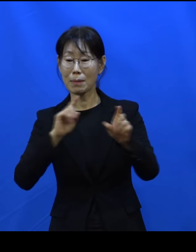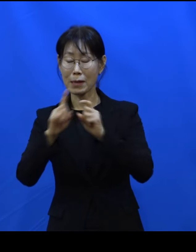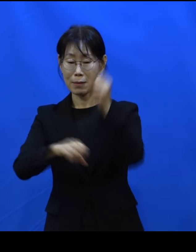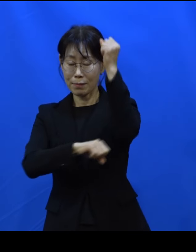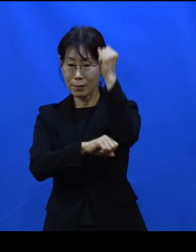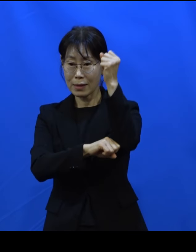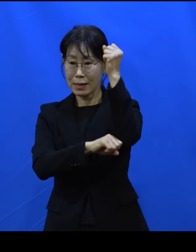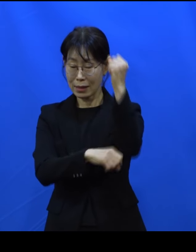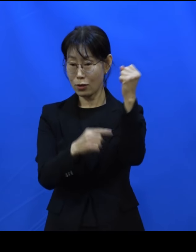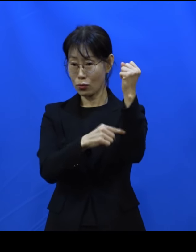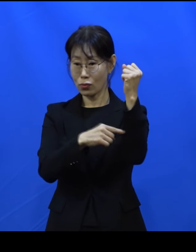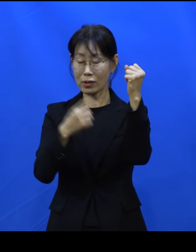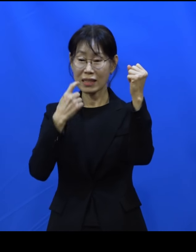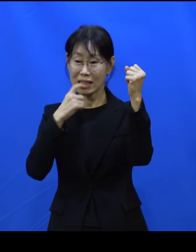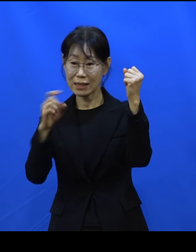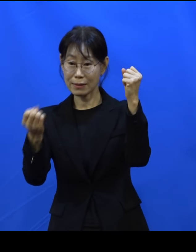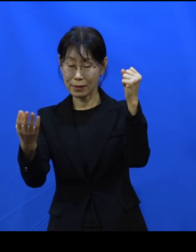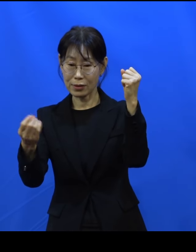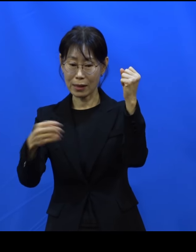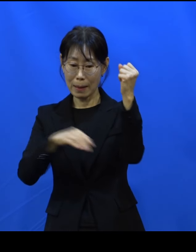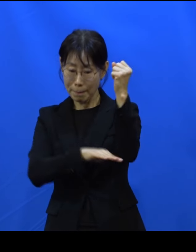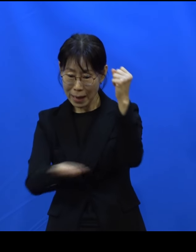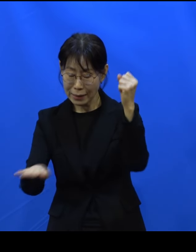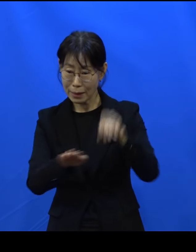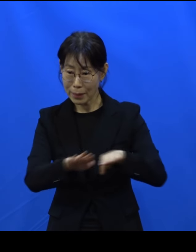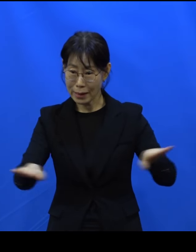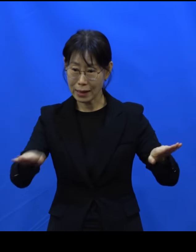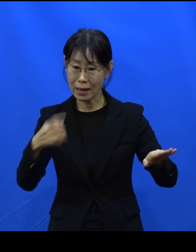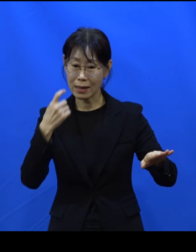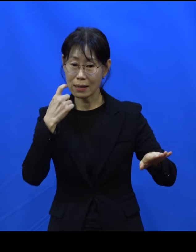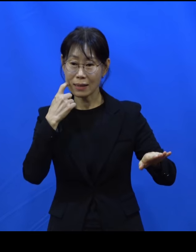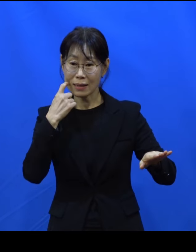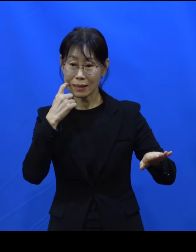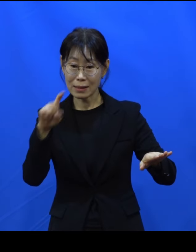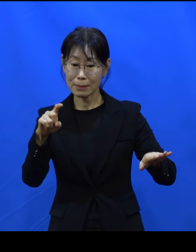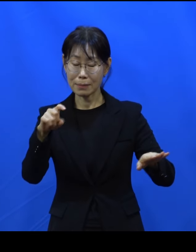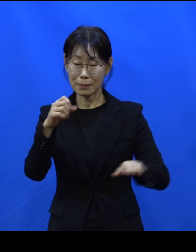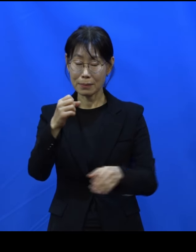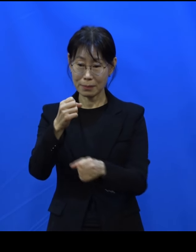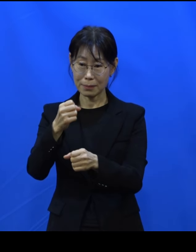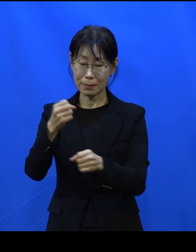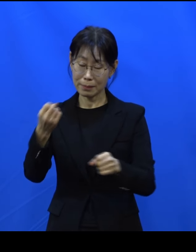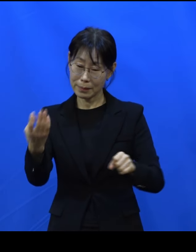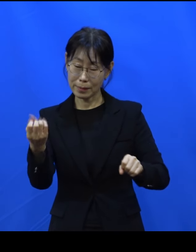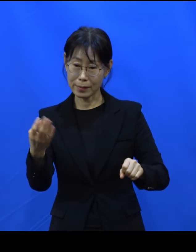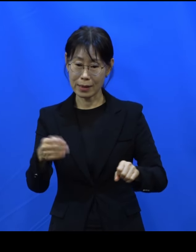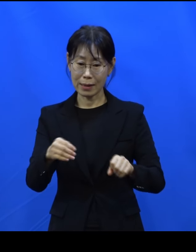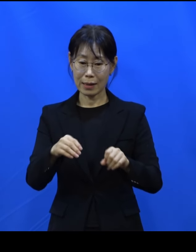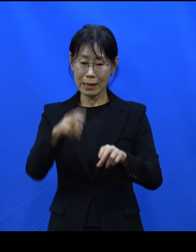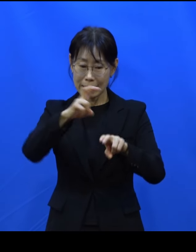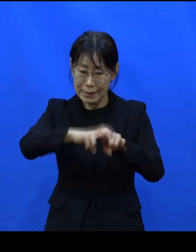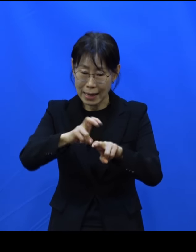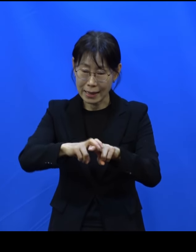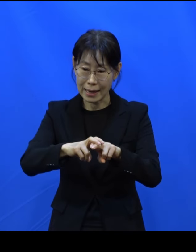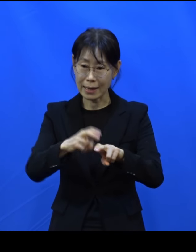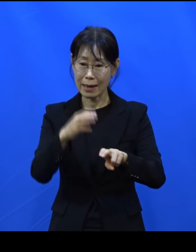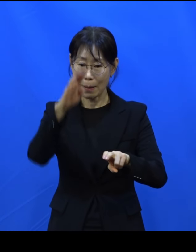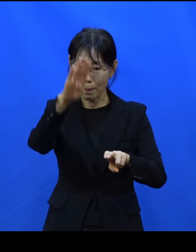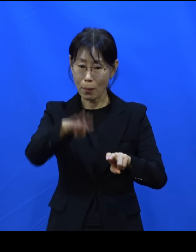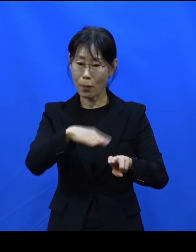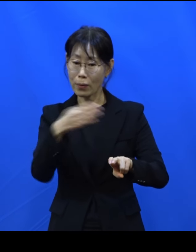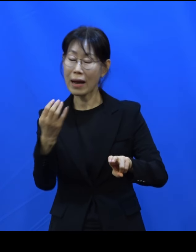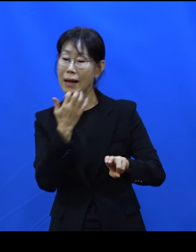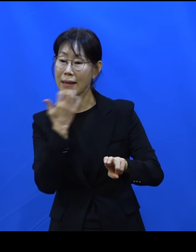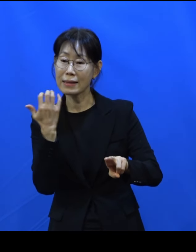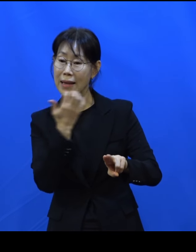그리고 바닥은 금으로 말이에요. 예. 자리는 자색 깔개를 달았다. 자색은 그저 왕이 주로